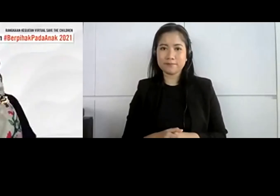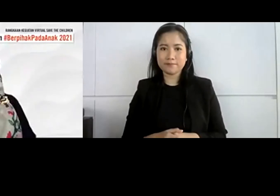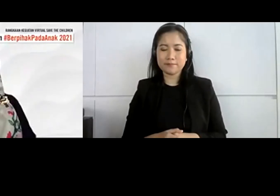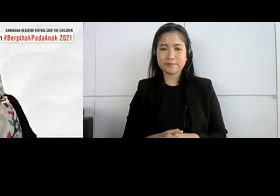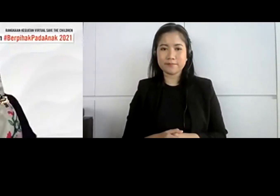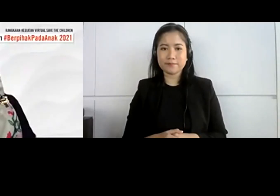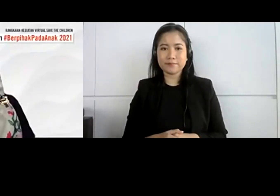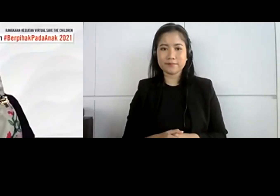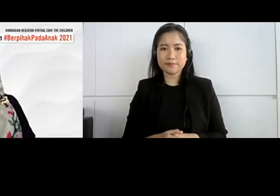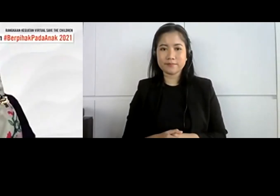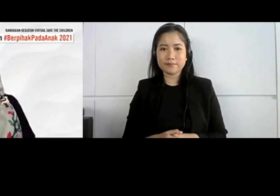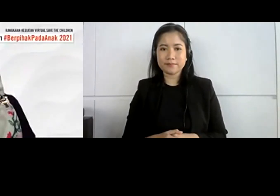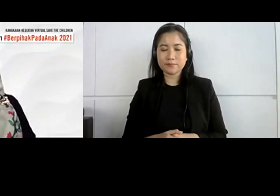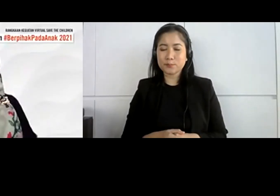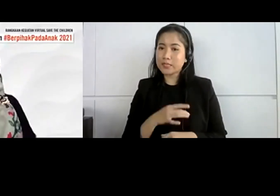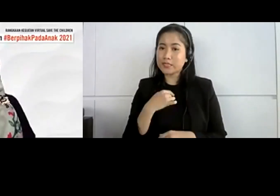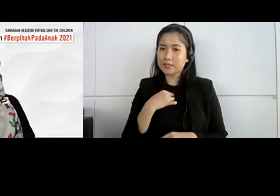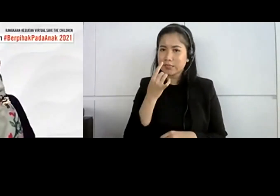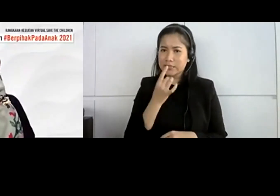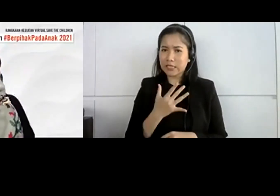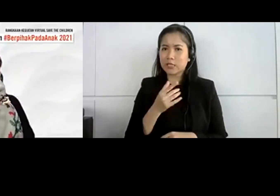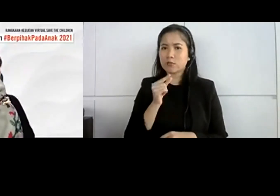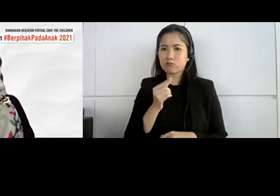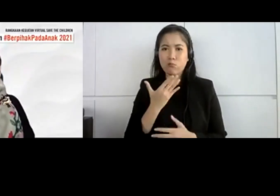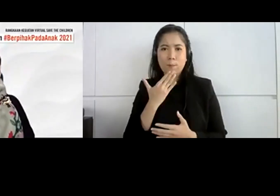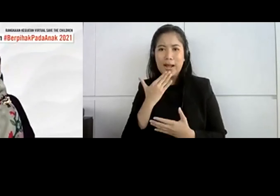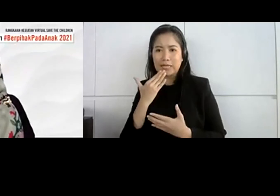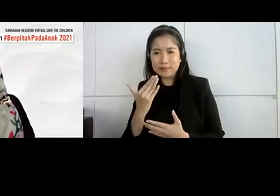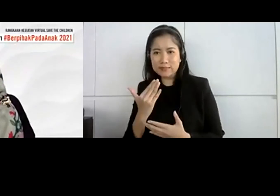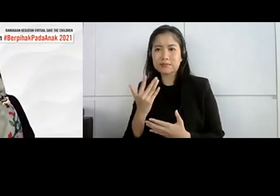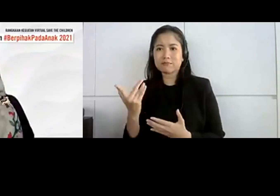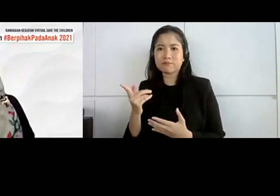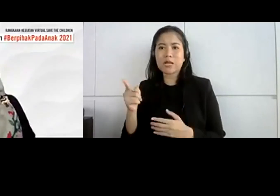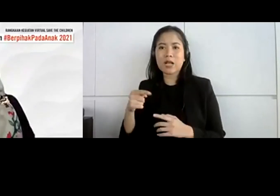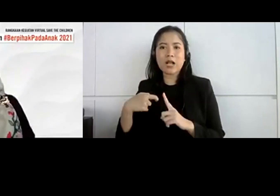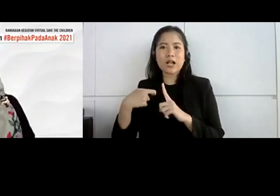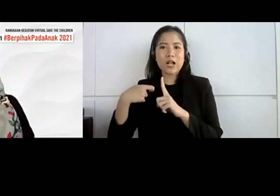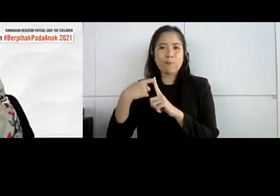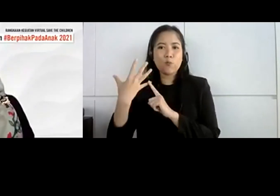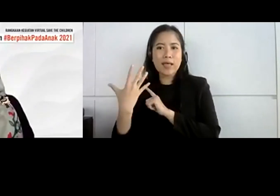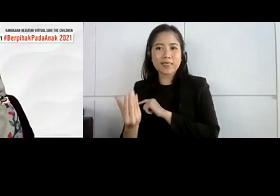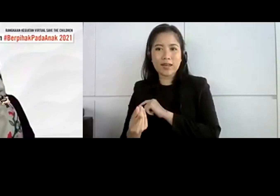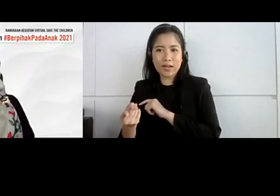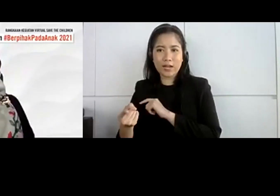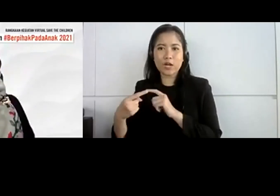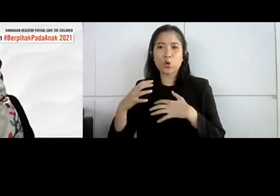Dan ini izinkan saya mengucapkan terima kasih kepada Kabupaten Kupang dan kepada